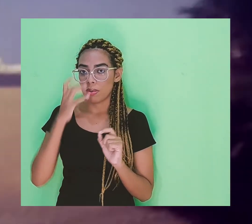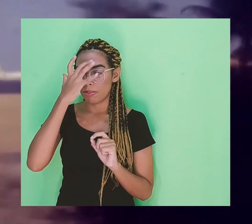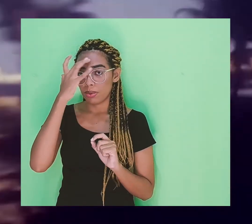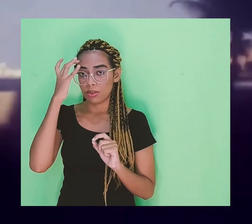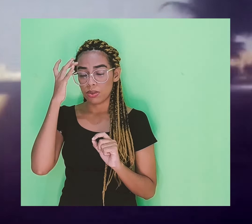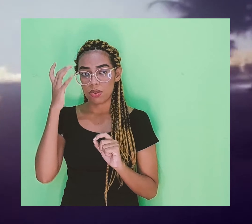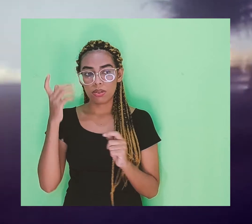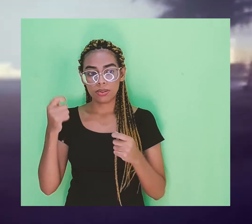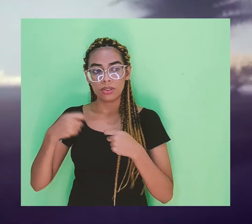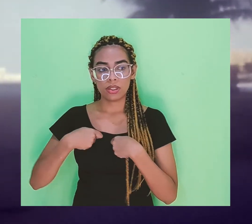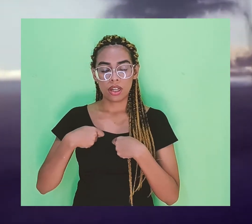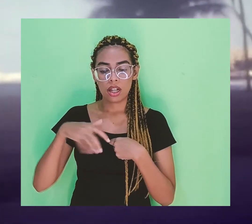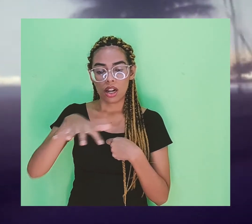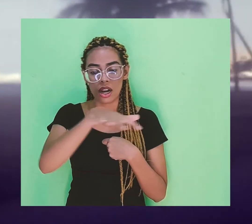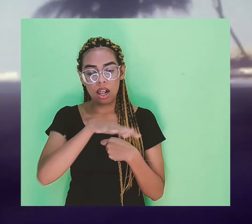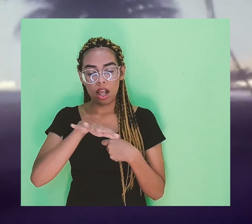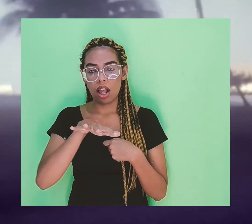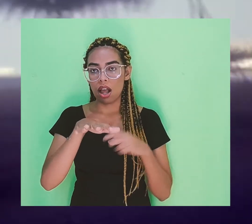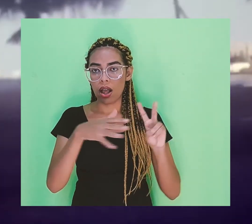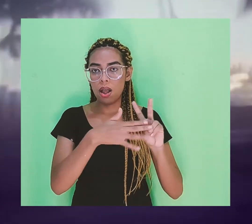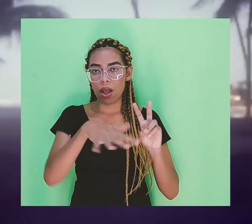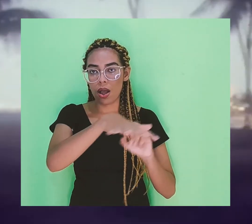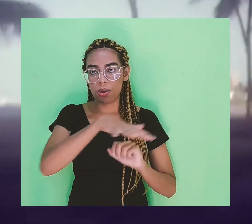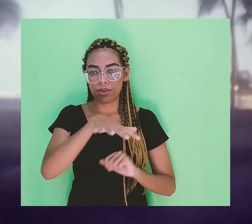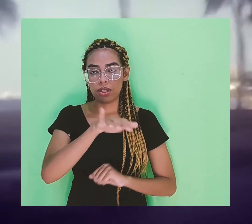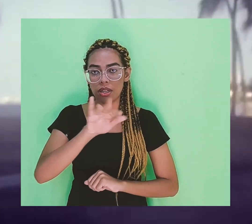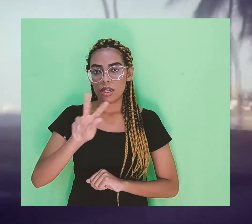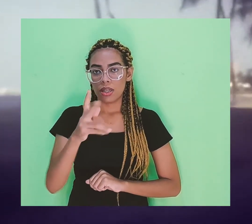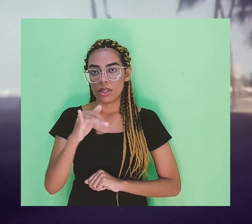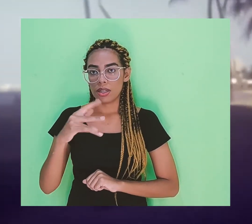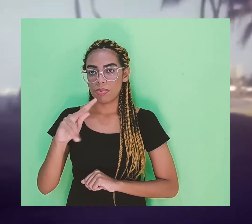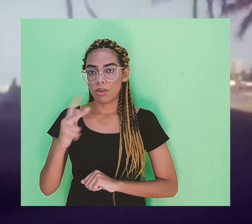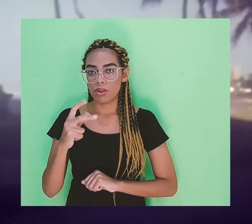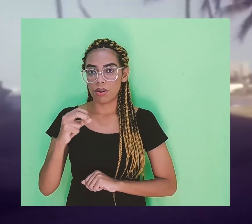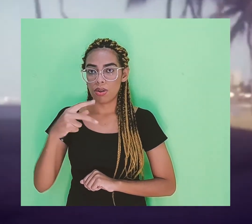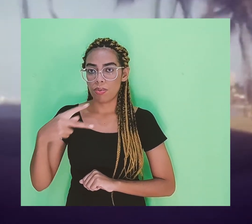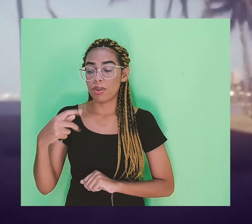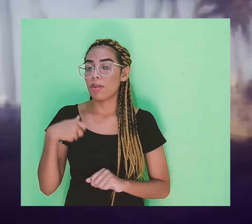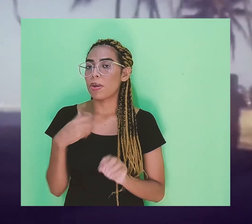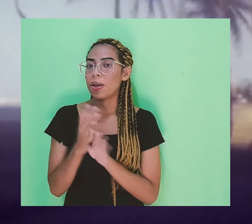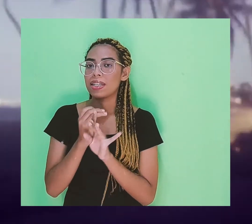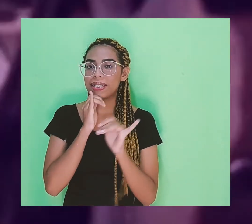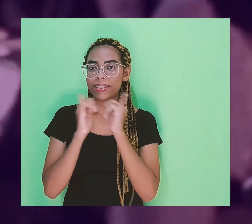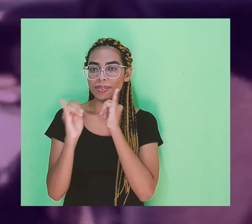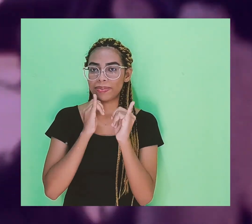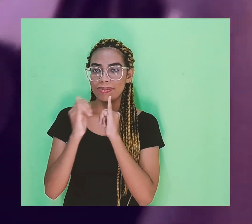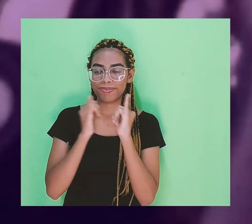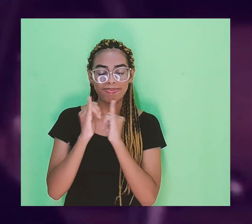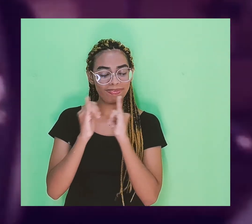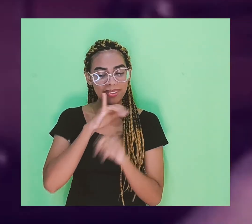público que fazia parte da aldeia hip hop, e olha que a maioria são jovens, né? Mas a questão do acesso à internet é uma coisa que a gente tem que